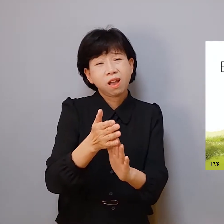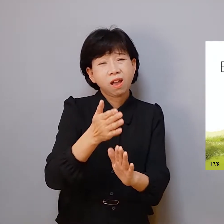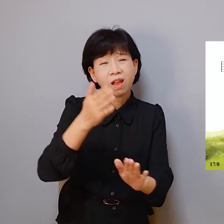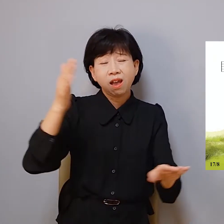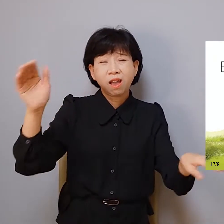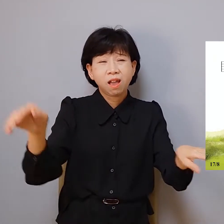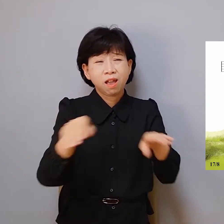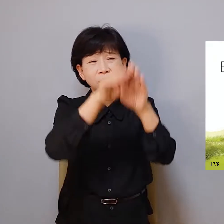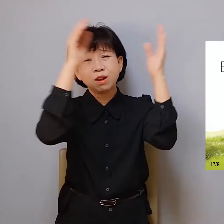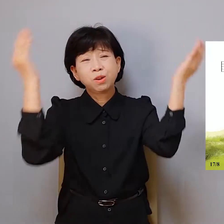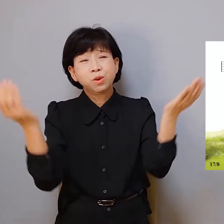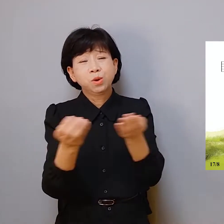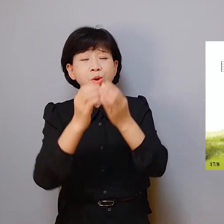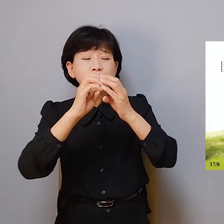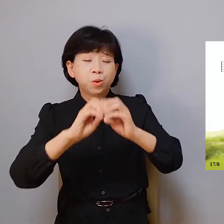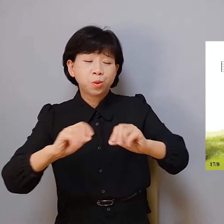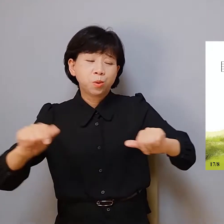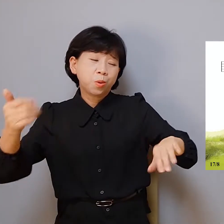영광